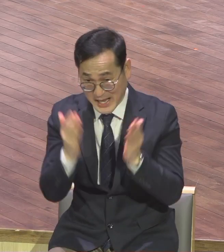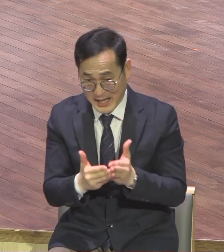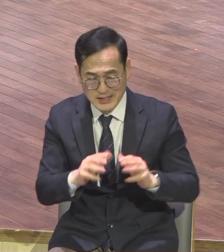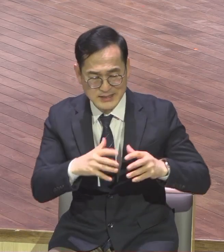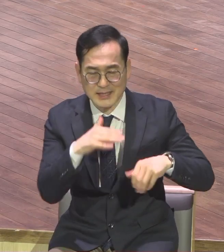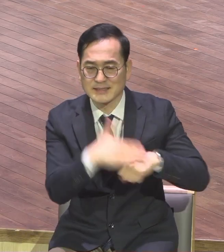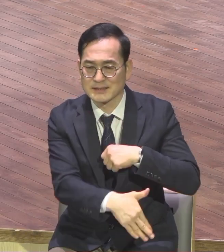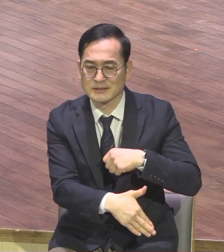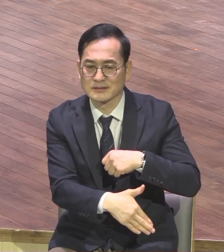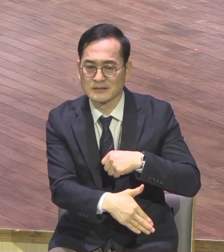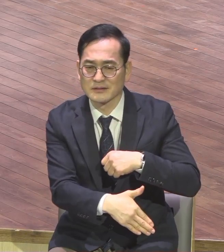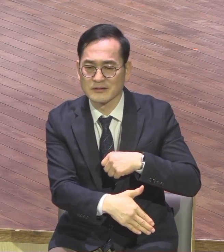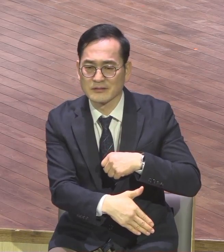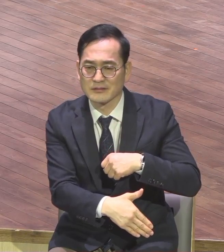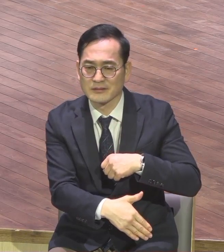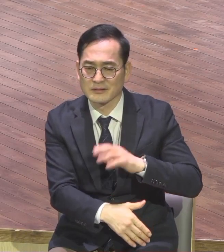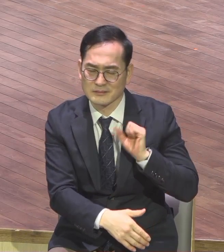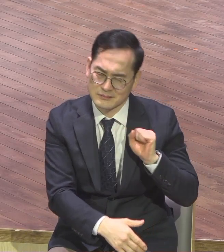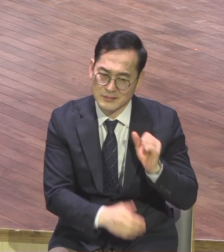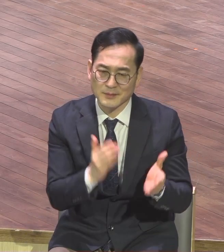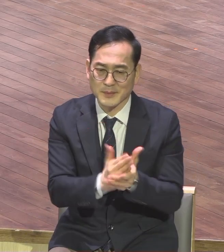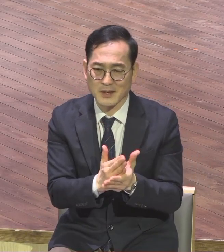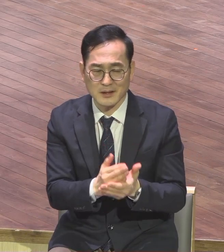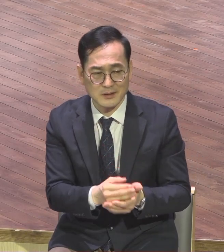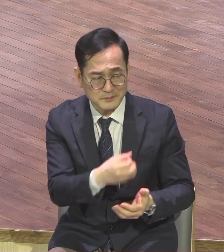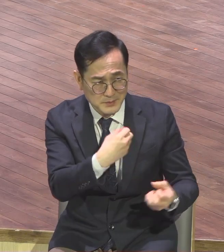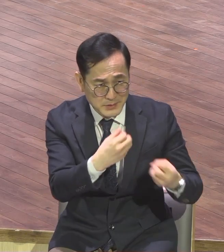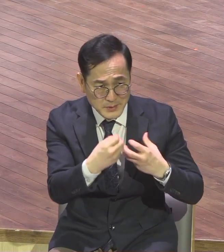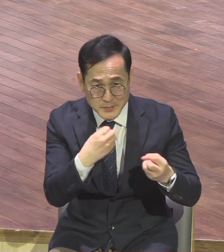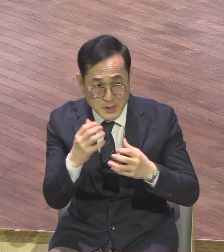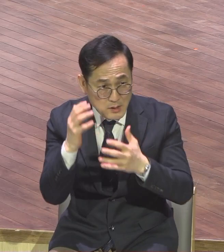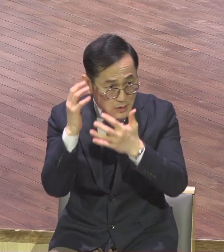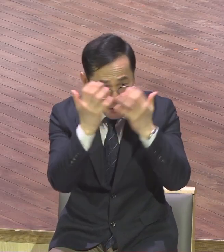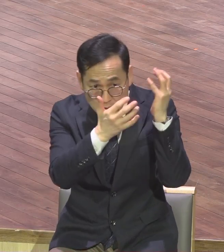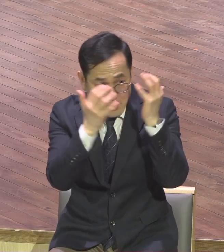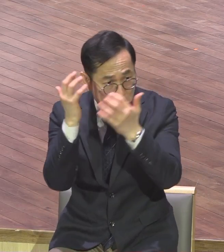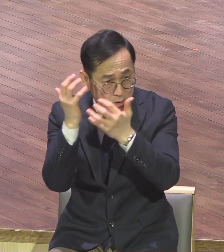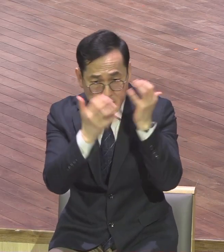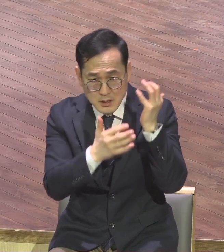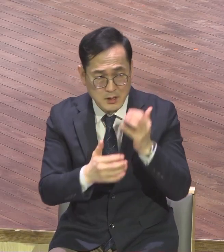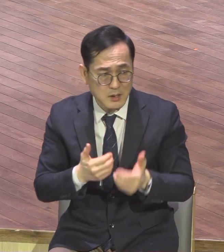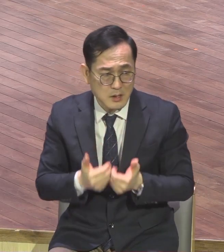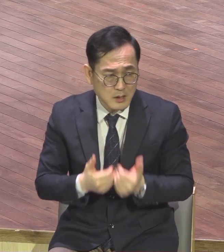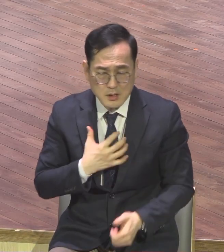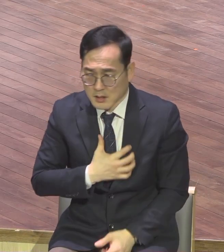서론이에요. 이 사람이 이러만 했다 저 사람이 저랬다 전부 서론이에요.